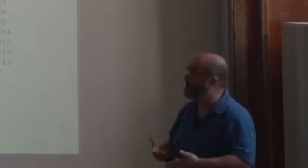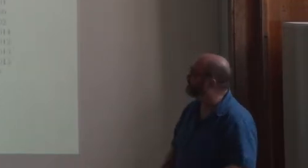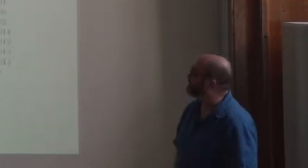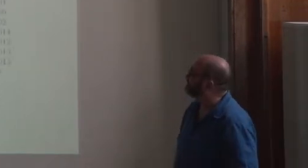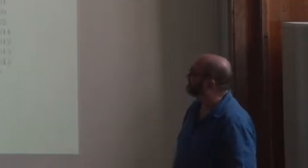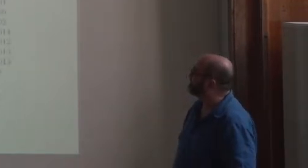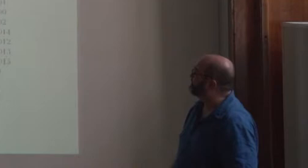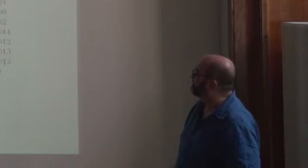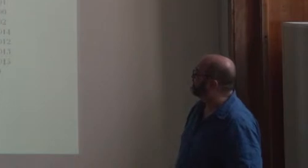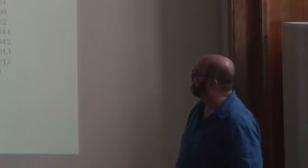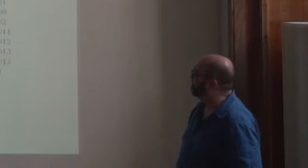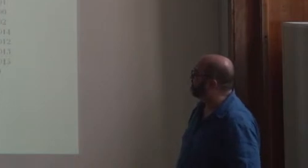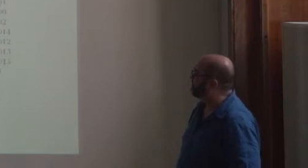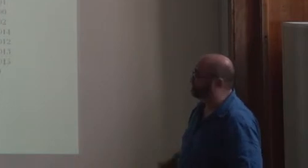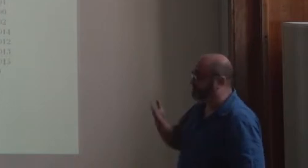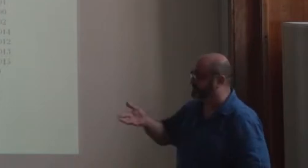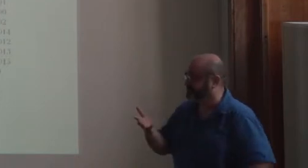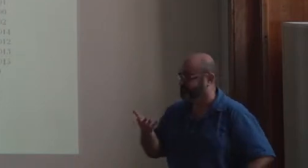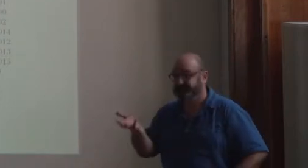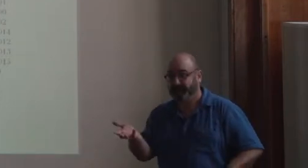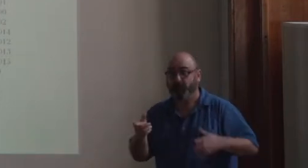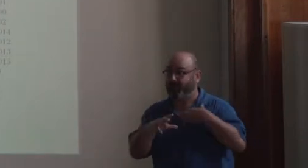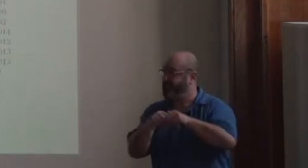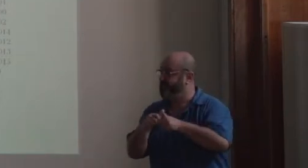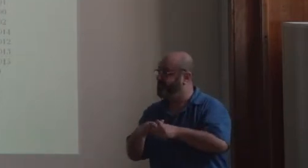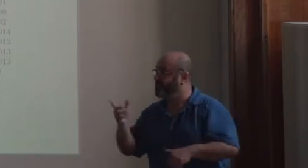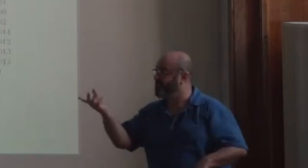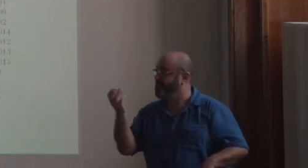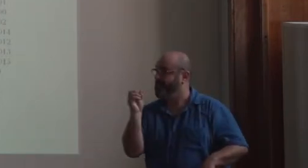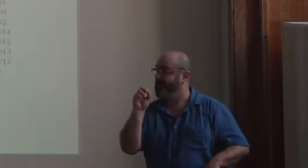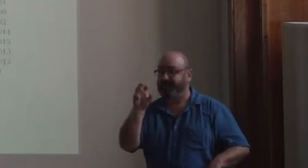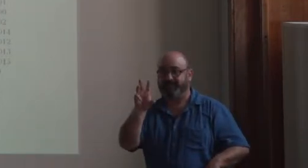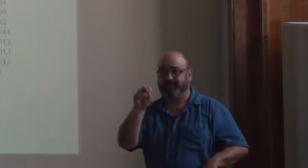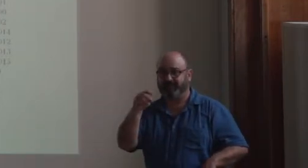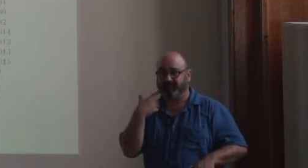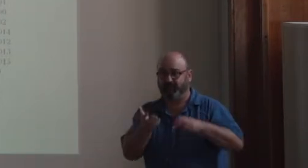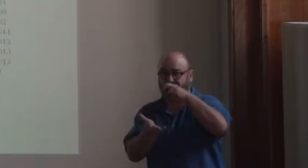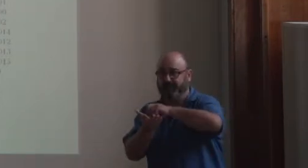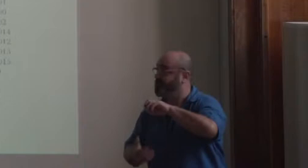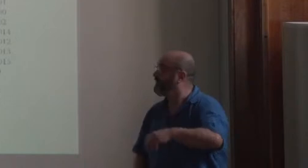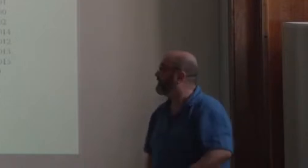Alors après, vous dites, ça c'est bien, maintenant on va essayer de faire quelque chose, on va essayer de faire clignoter une LED dessus, par exemple.